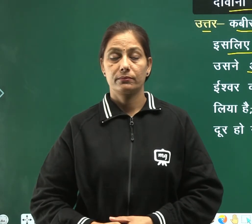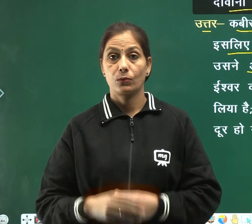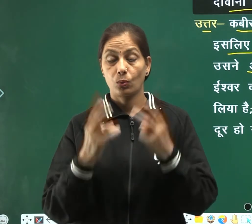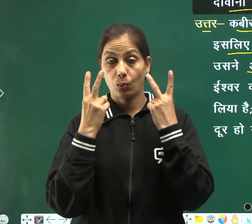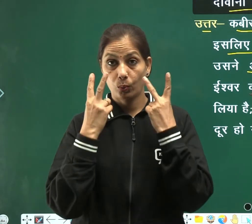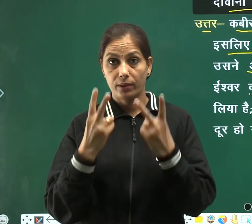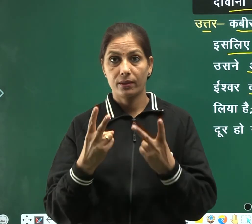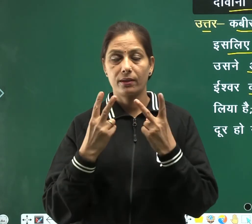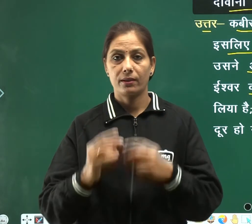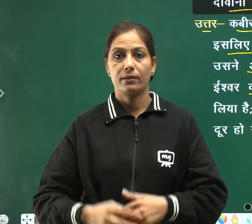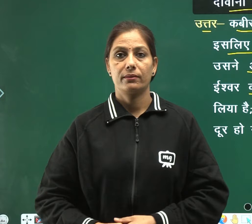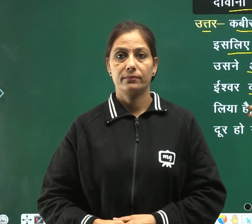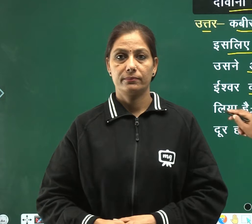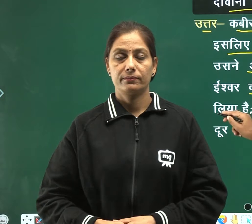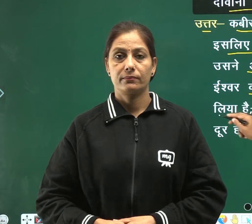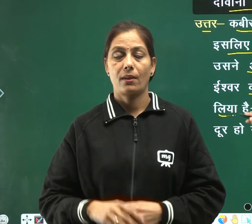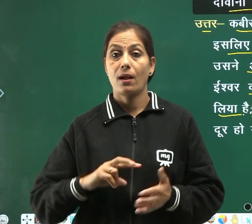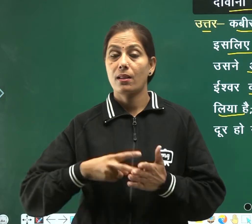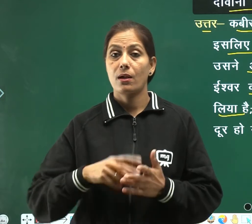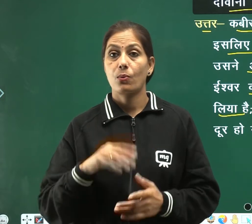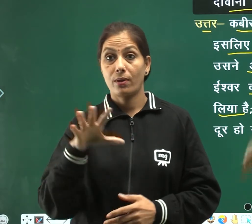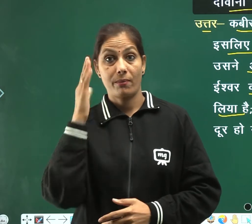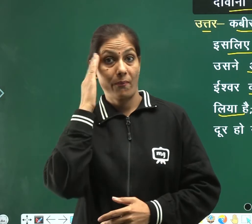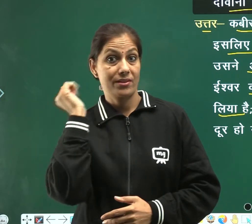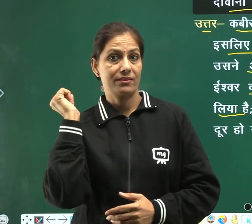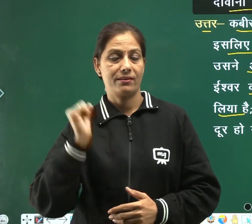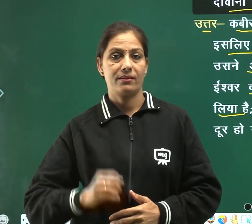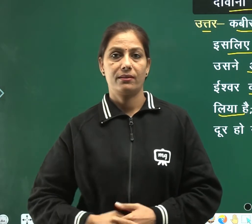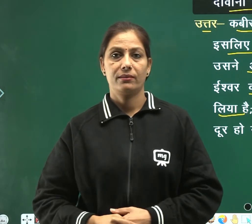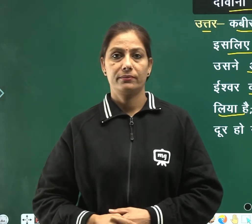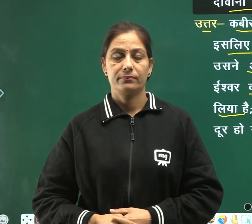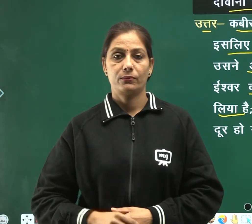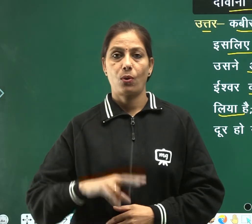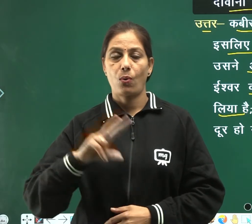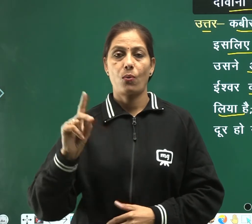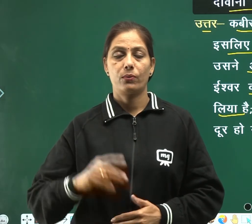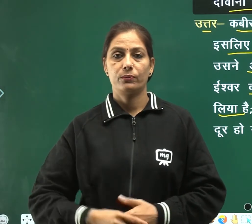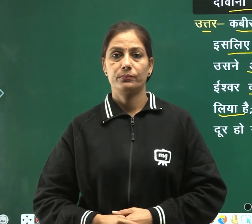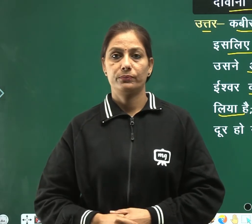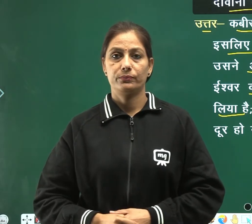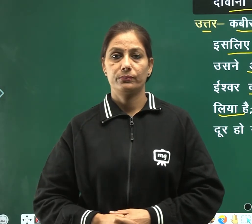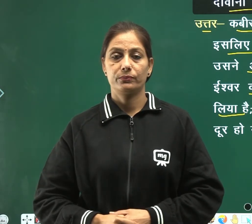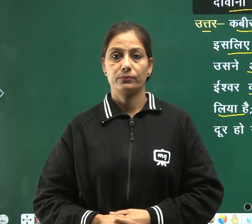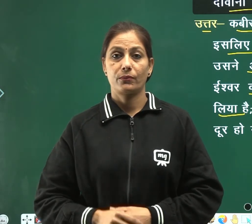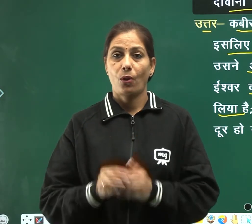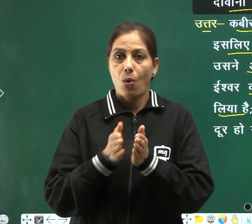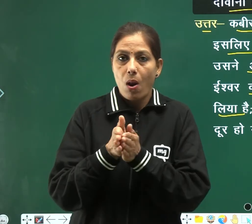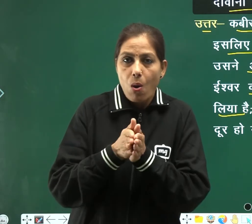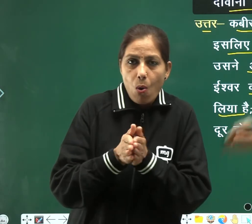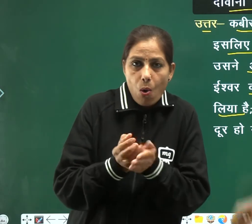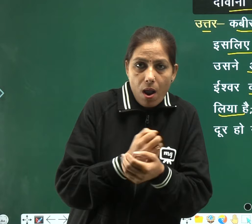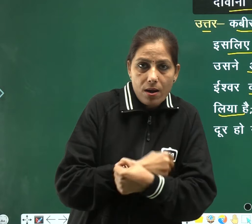साक्षात्कार कर लिया है, अर्थात उन्हें पहचान लिया है और मोह माया से